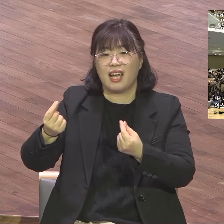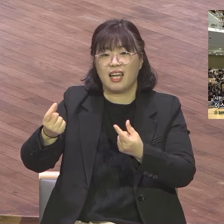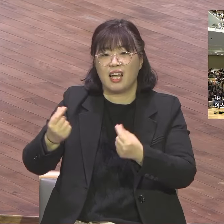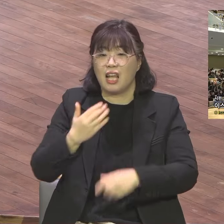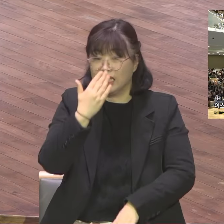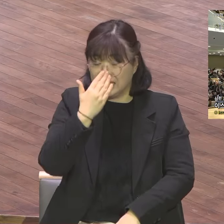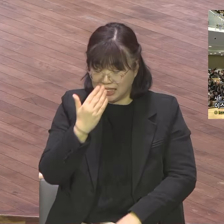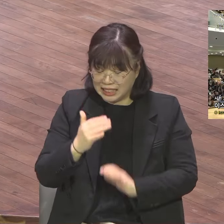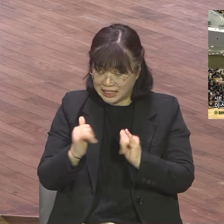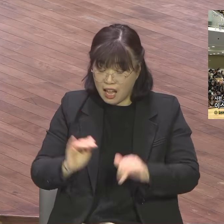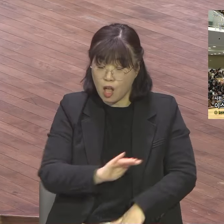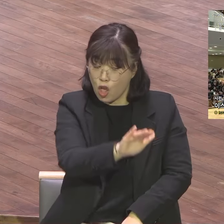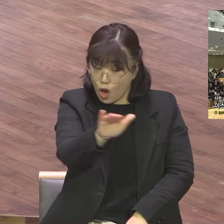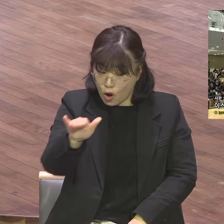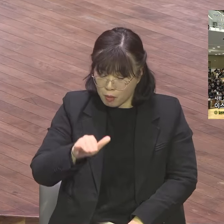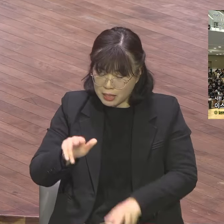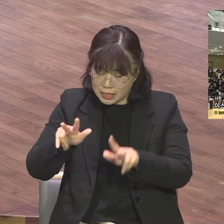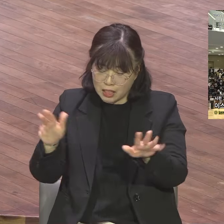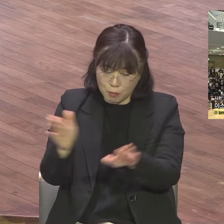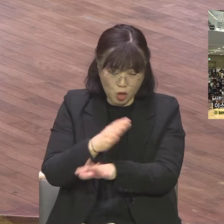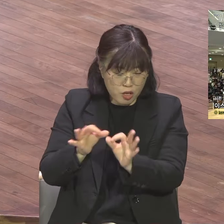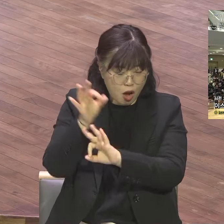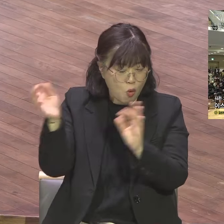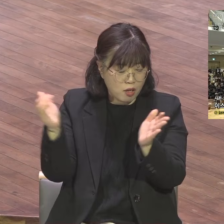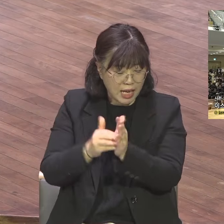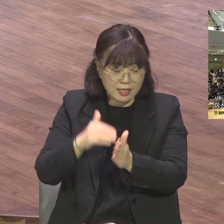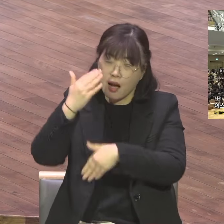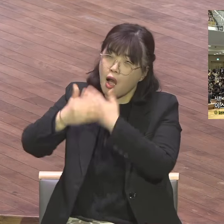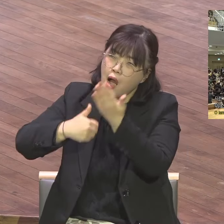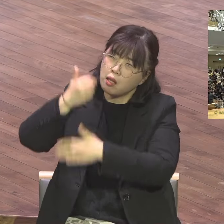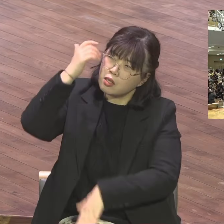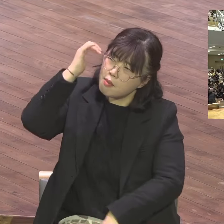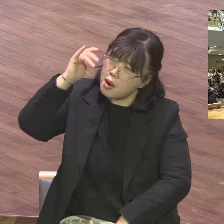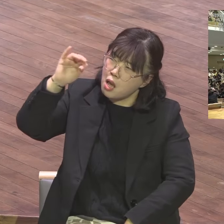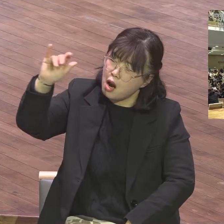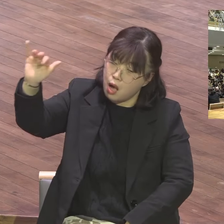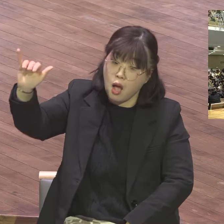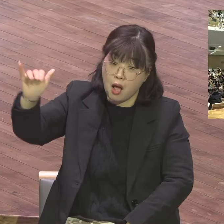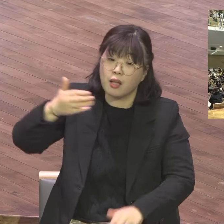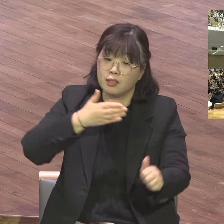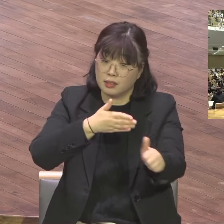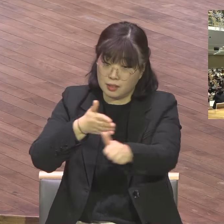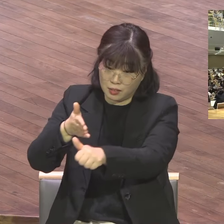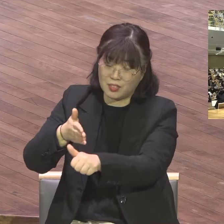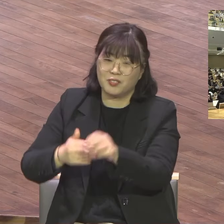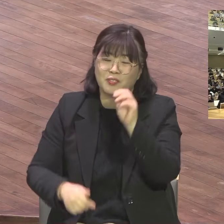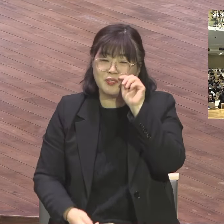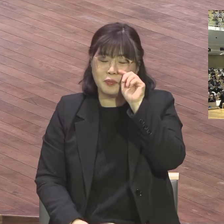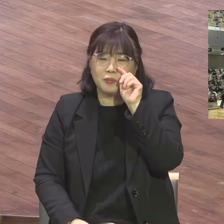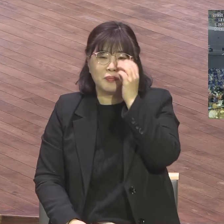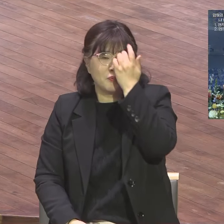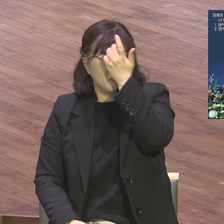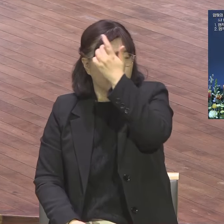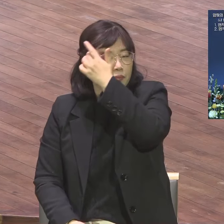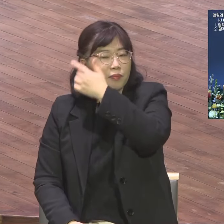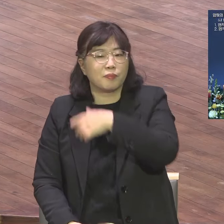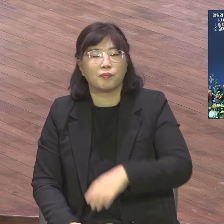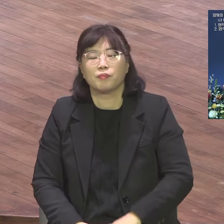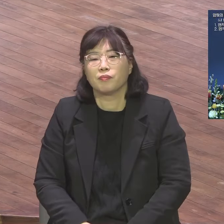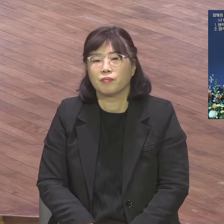지금부터 영혼까지 여호와를 바랄지어다. 다윗은 오직